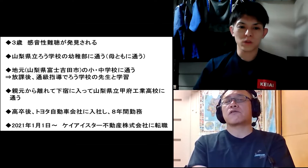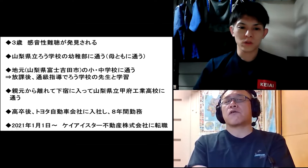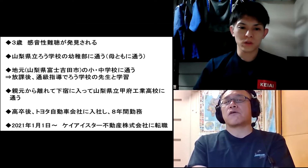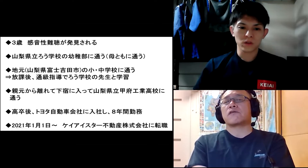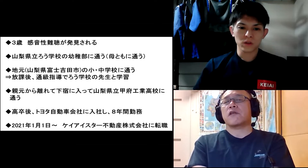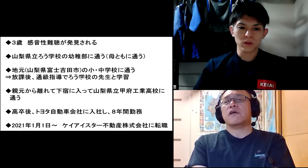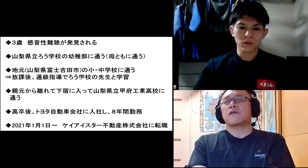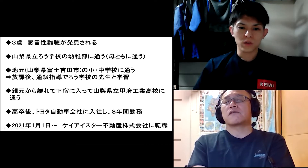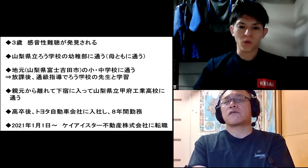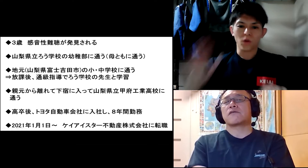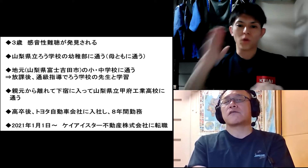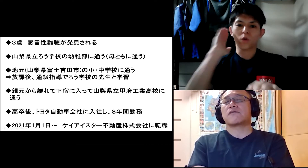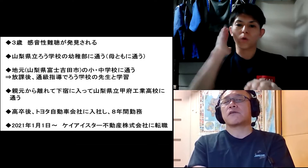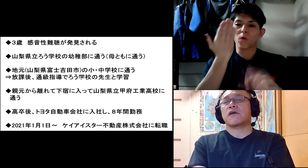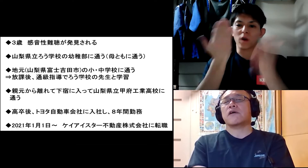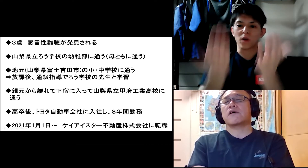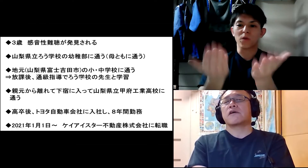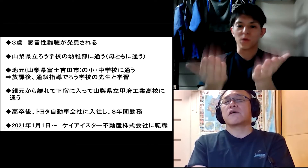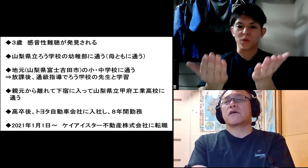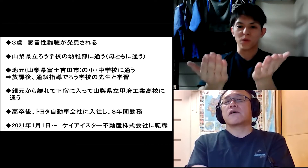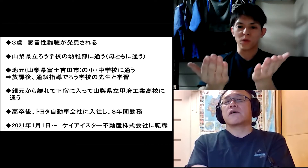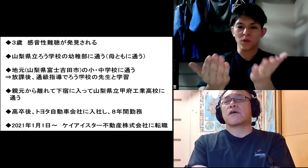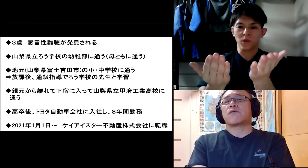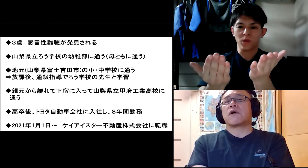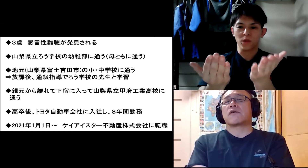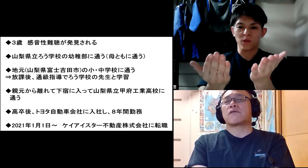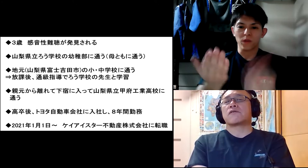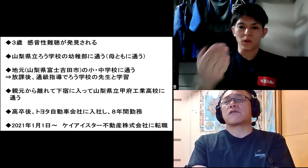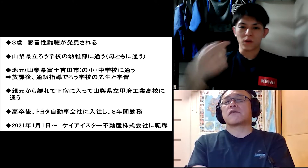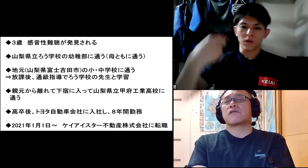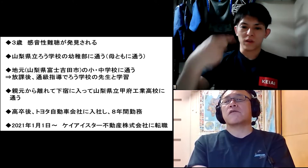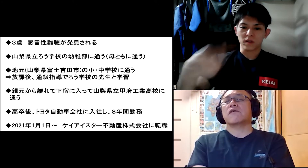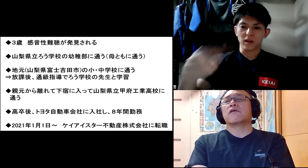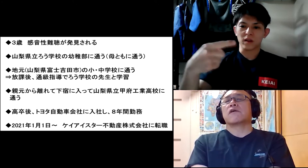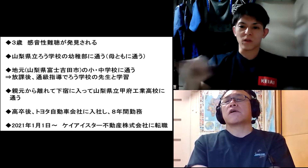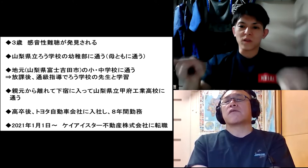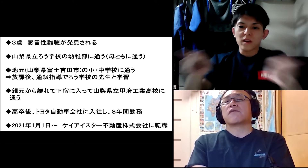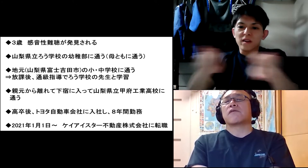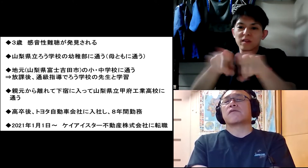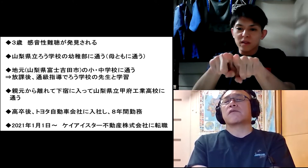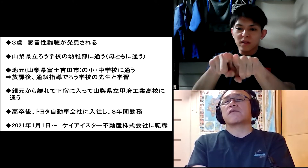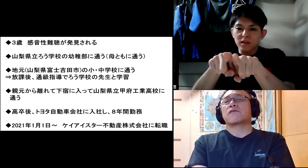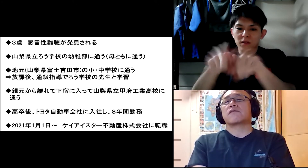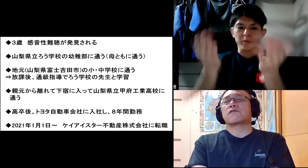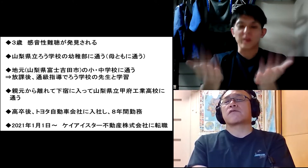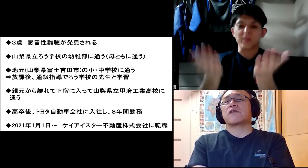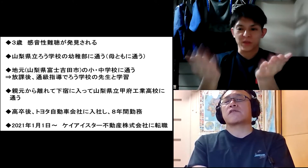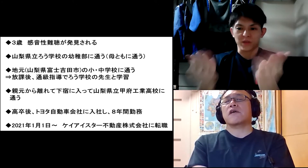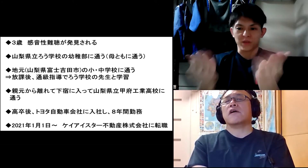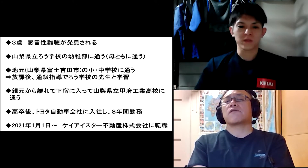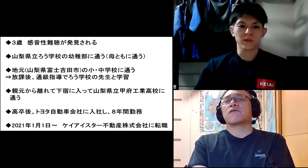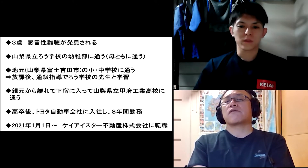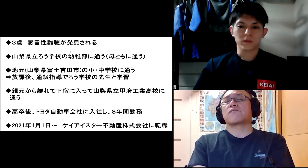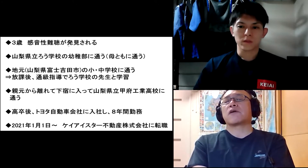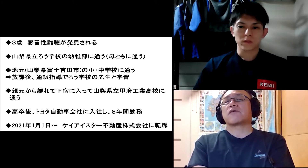通級指導ですね。通級指導で、ろう学校の先生と、一緒にです